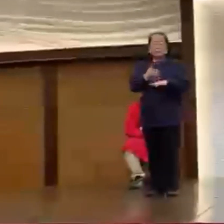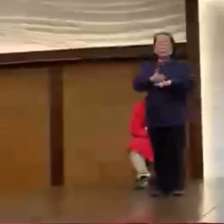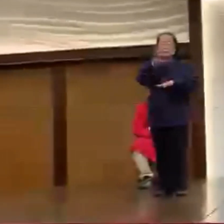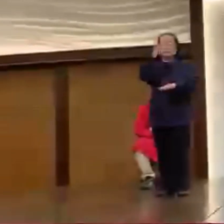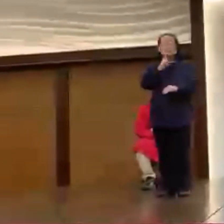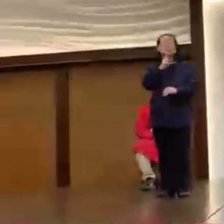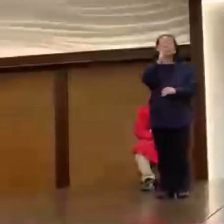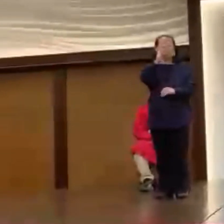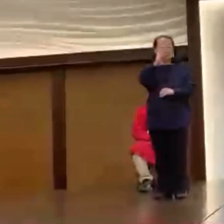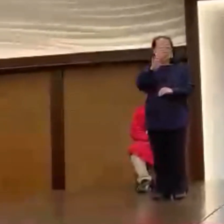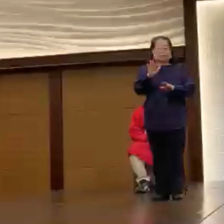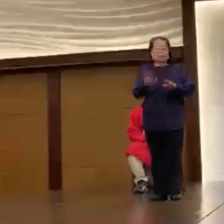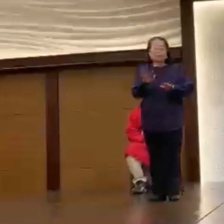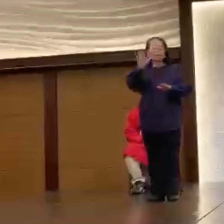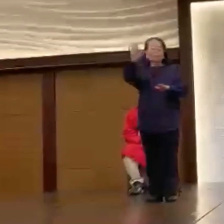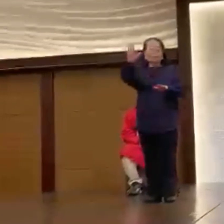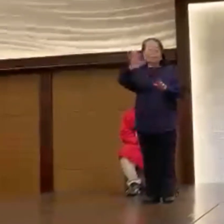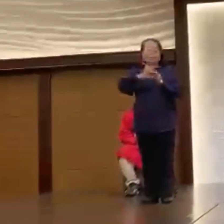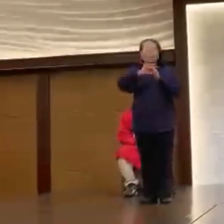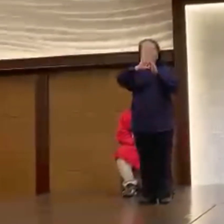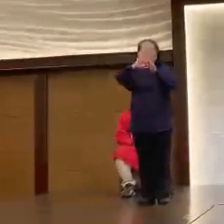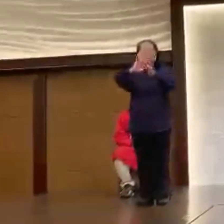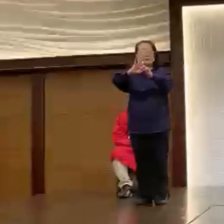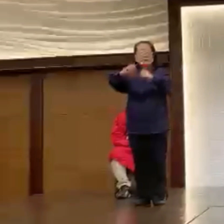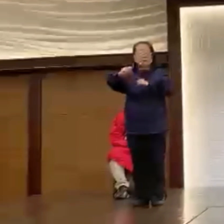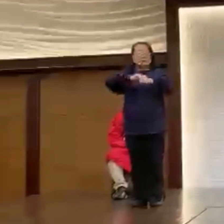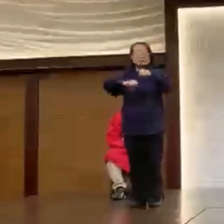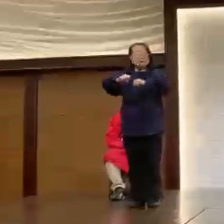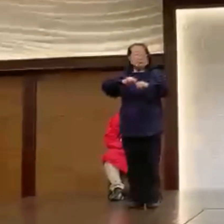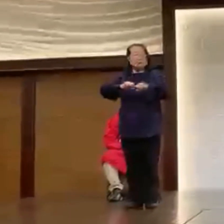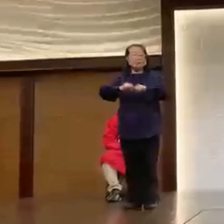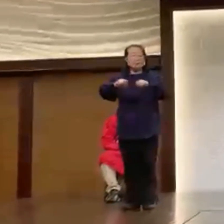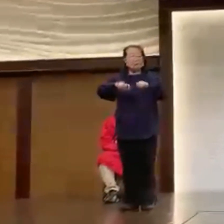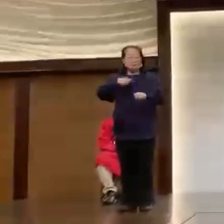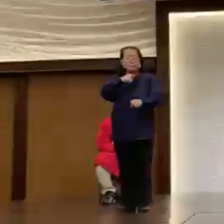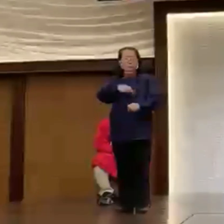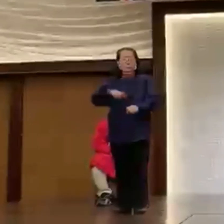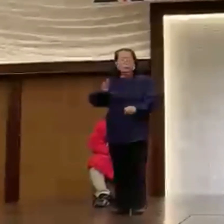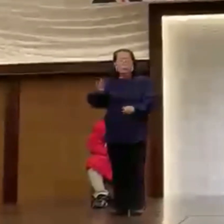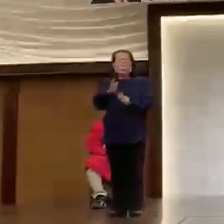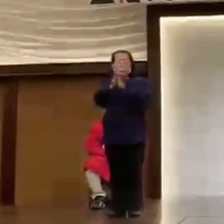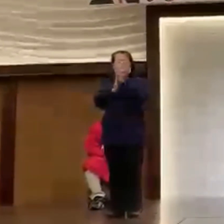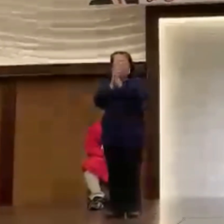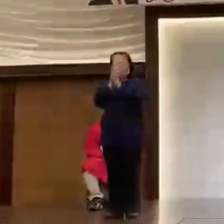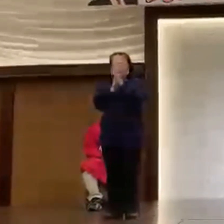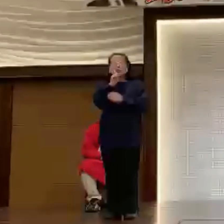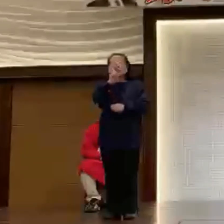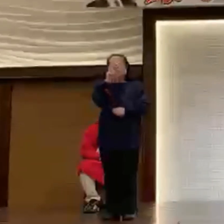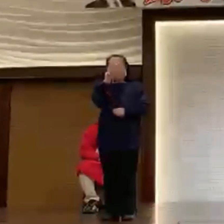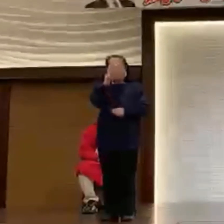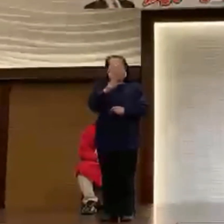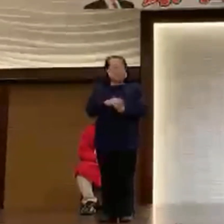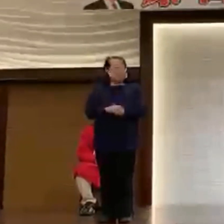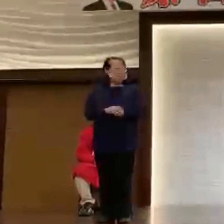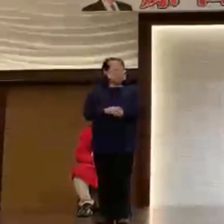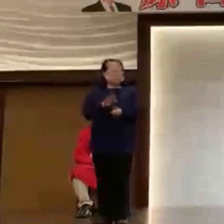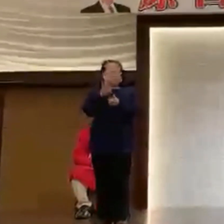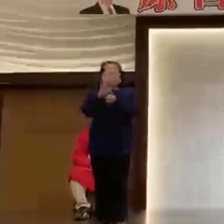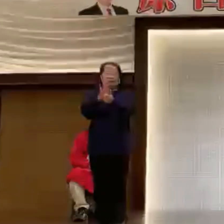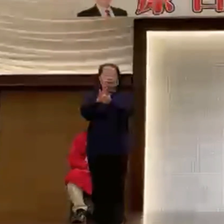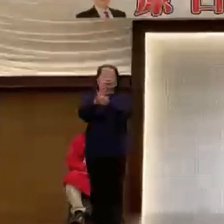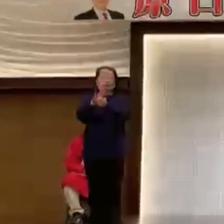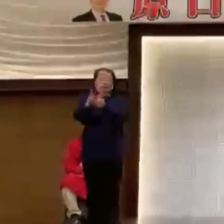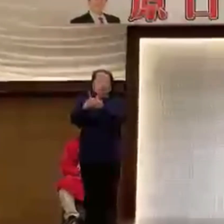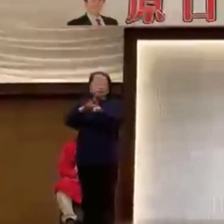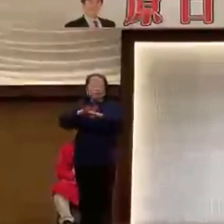感謝申し上げ、今後も引き続きご活躍されますことを心からお祈り申し上げます。支持者の皆